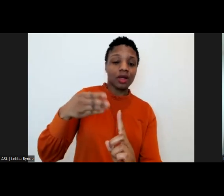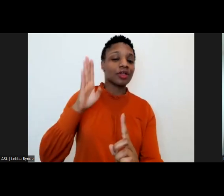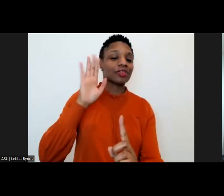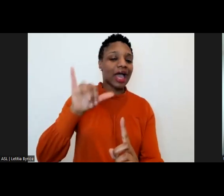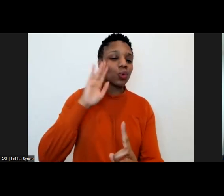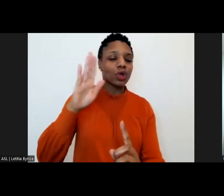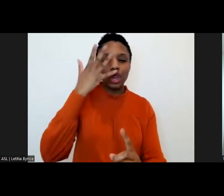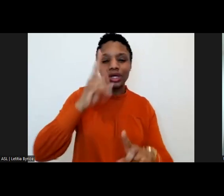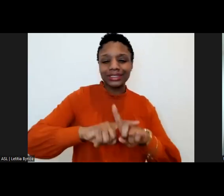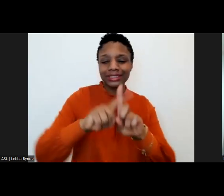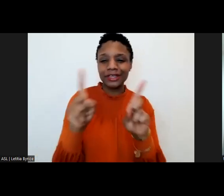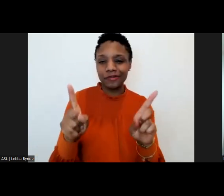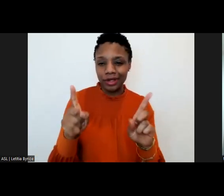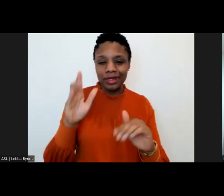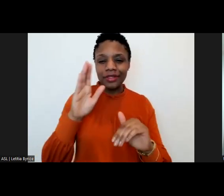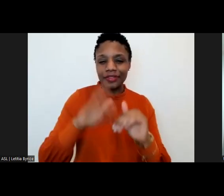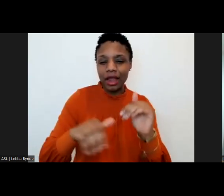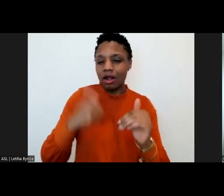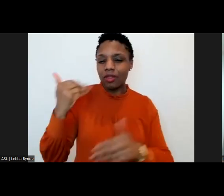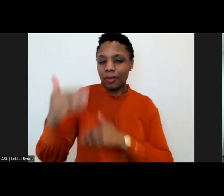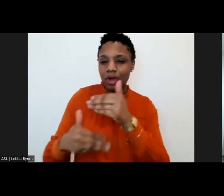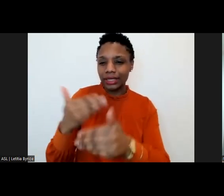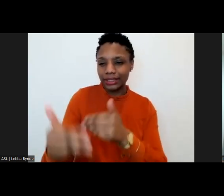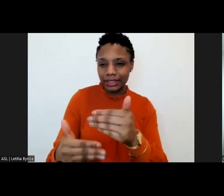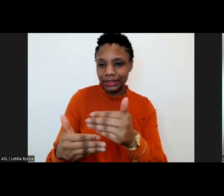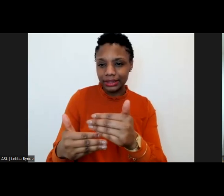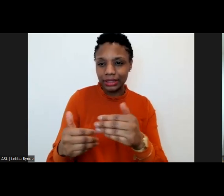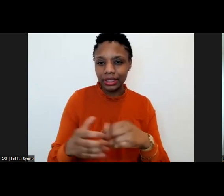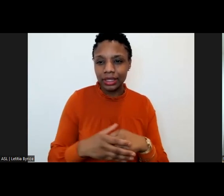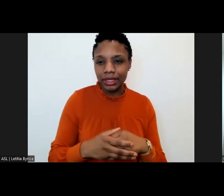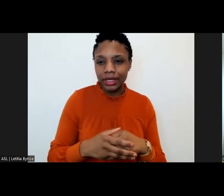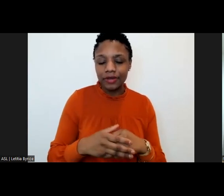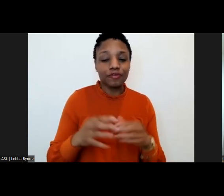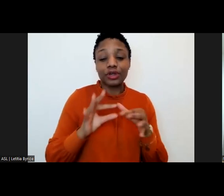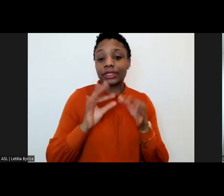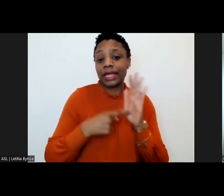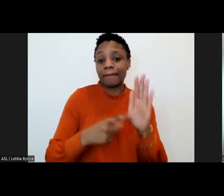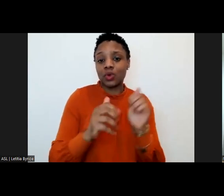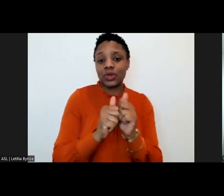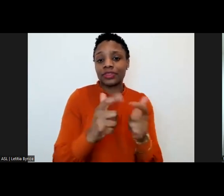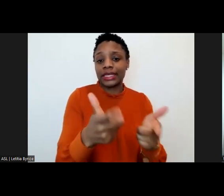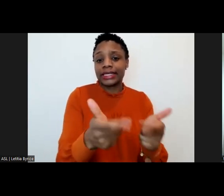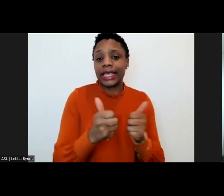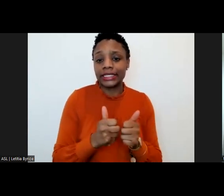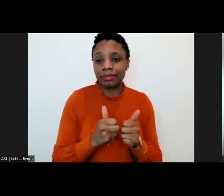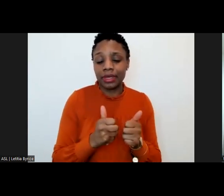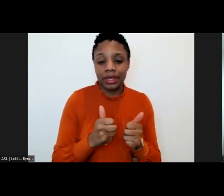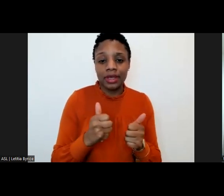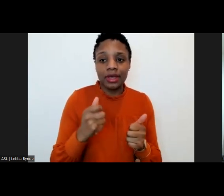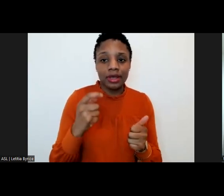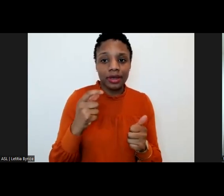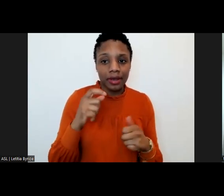consolidado de todo lo que necesita eso haría que las cosas se movieran de una manera